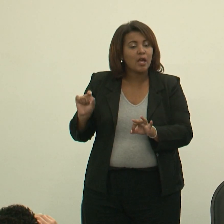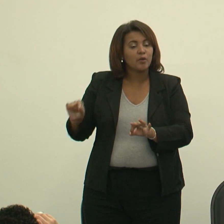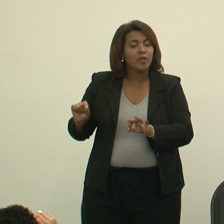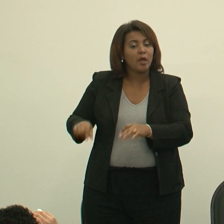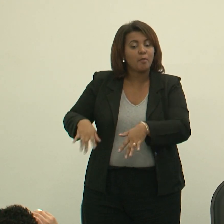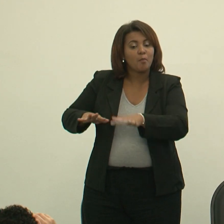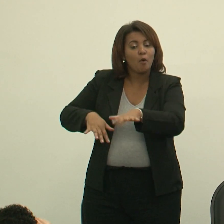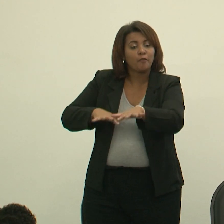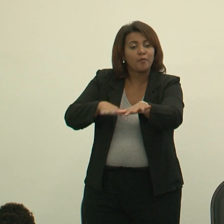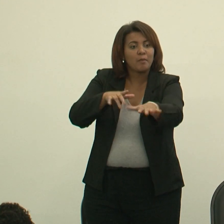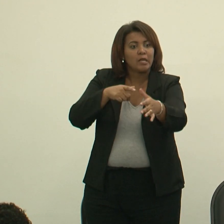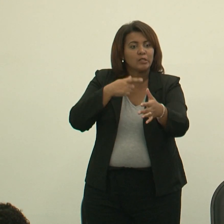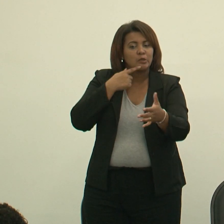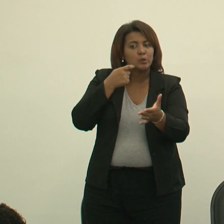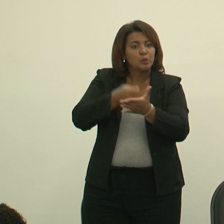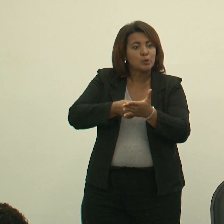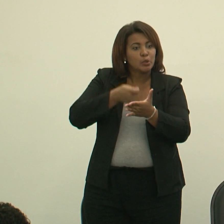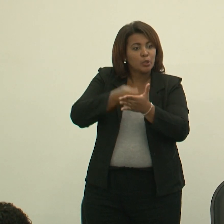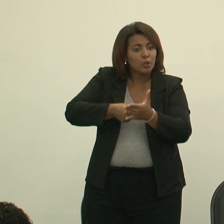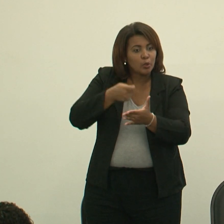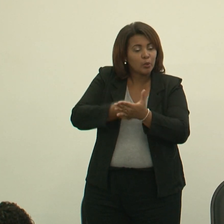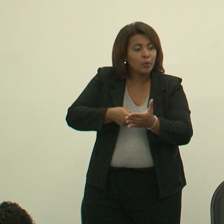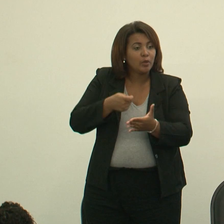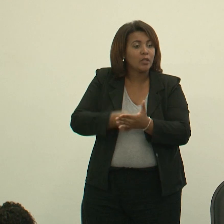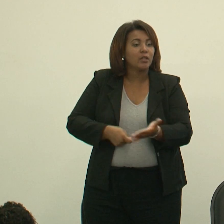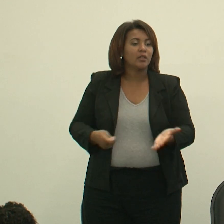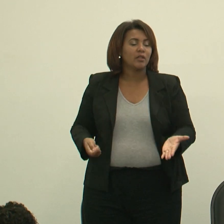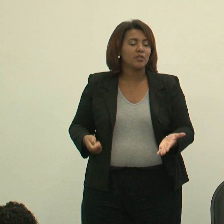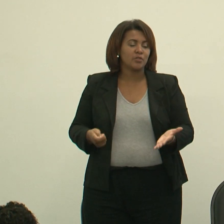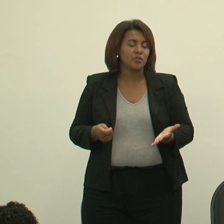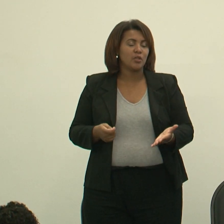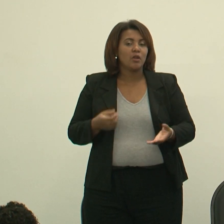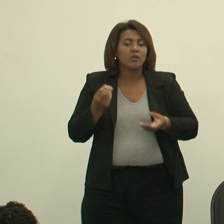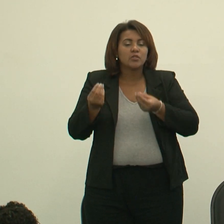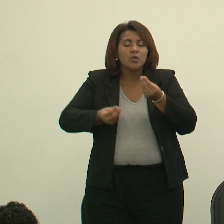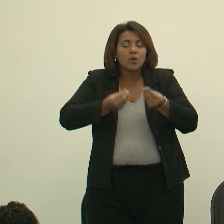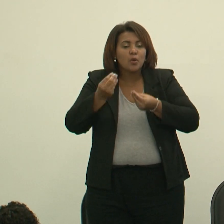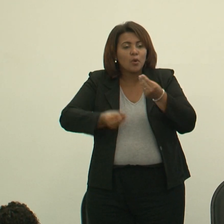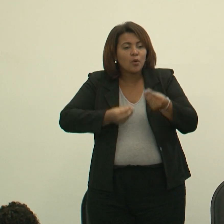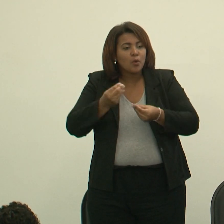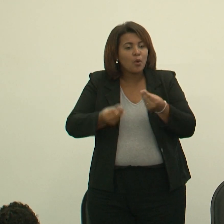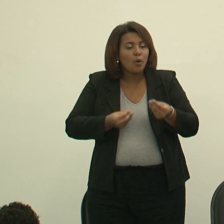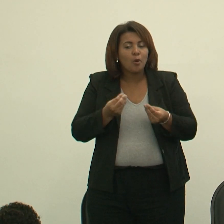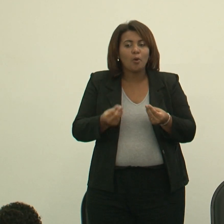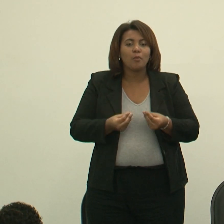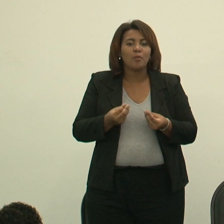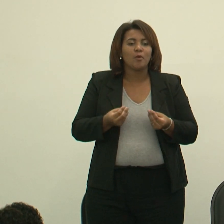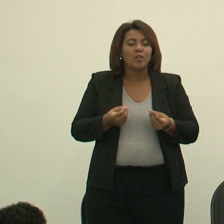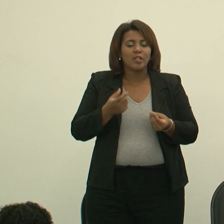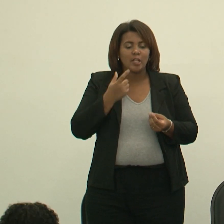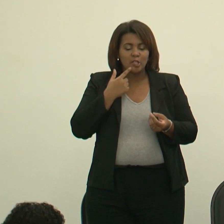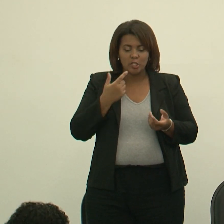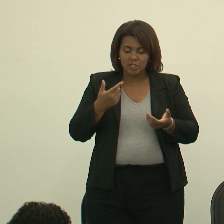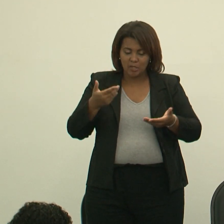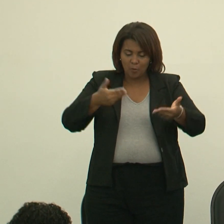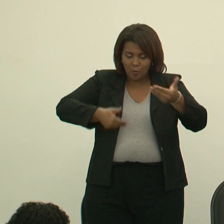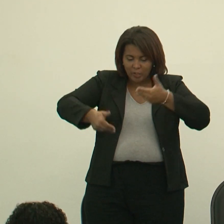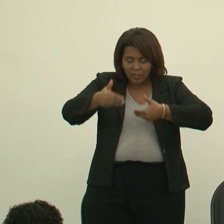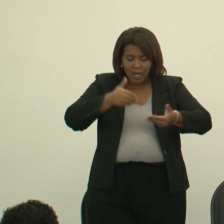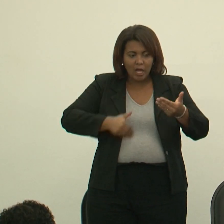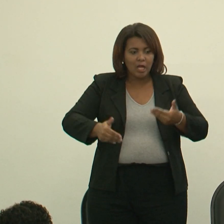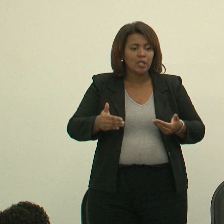de resistência a essa questão de como a gente vem sendo tratado e como a gente vem